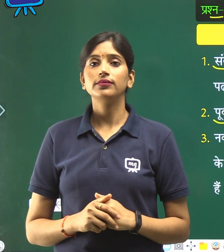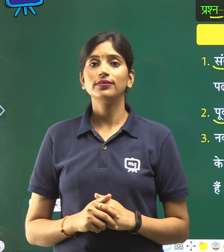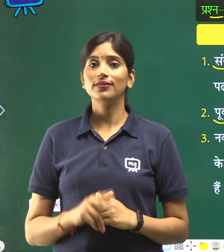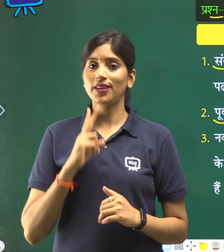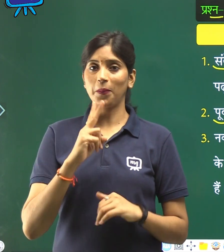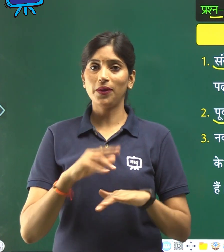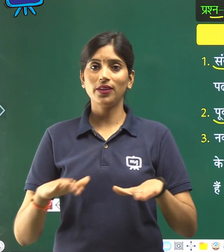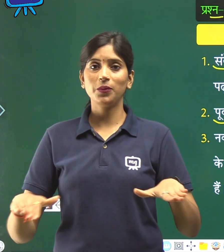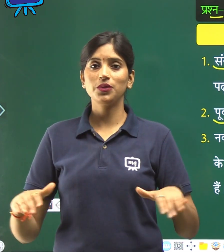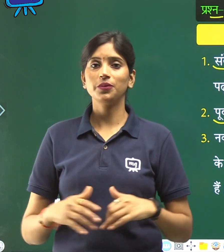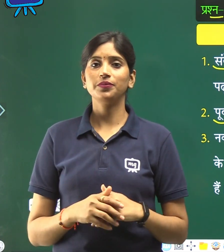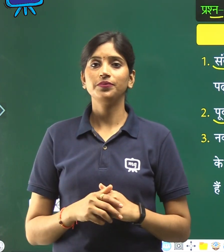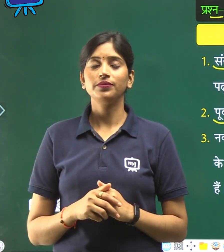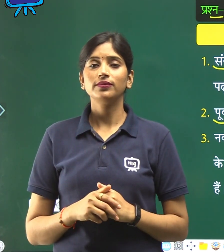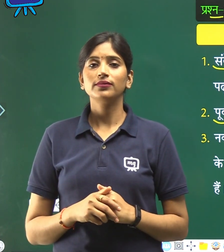बताओ बच्चों,